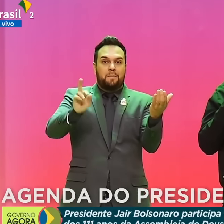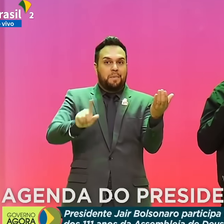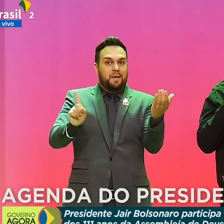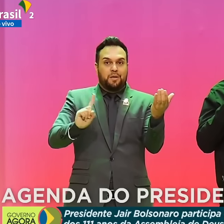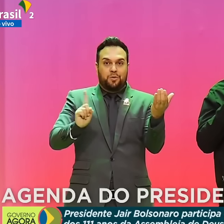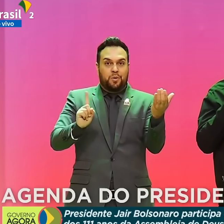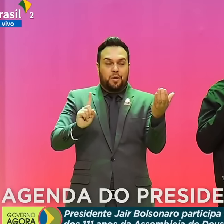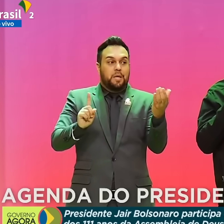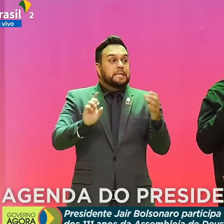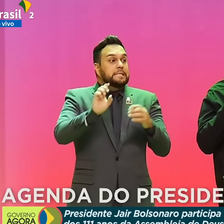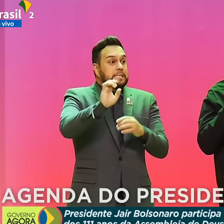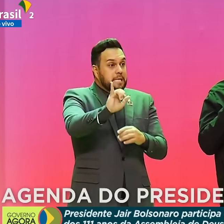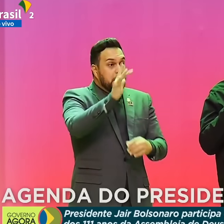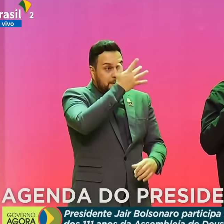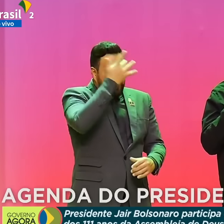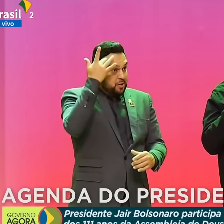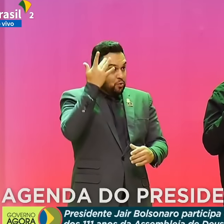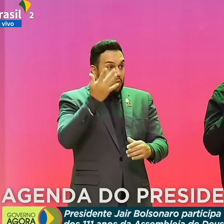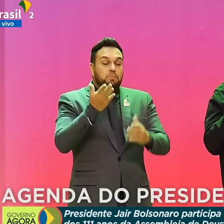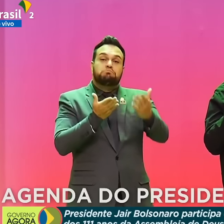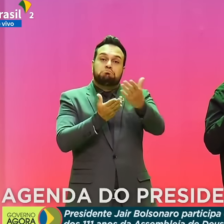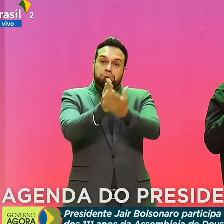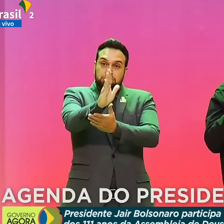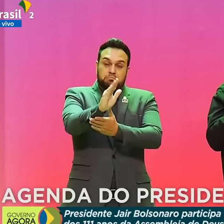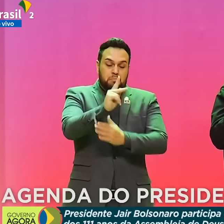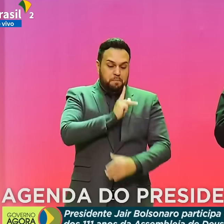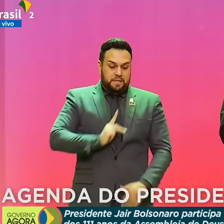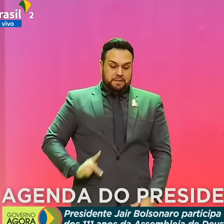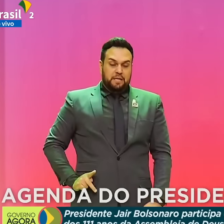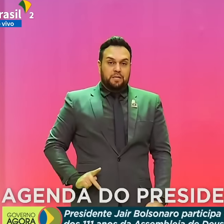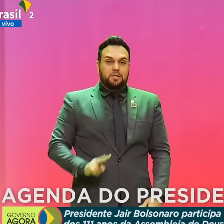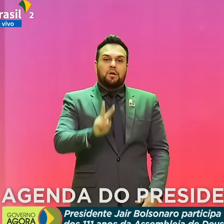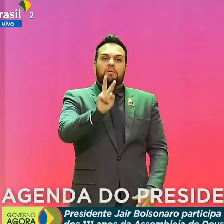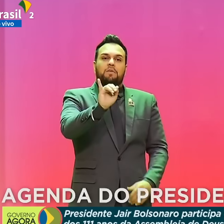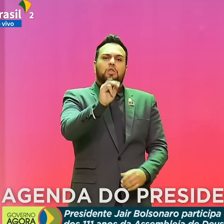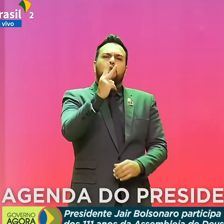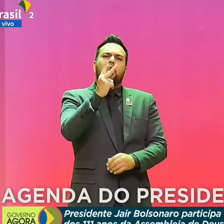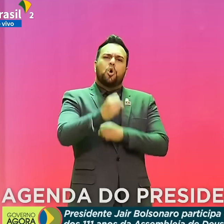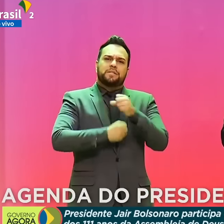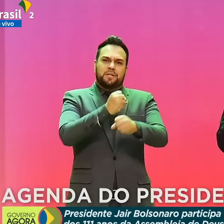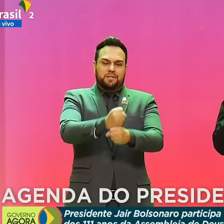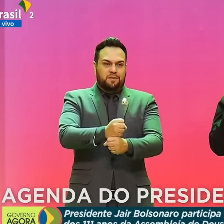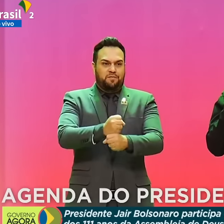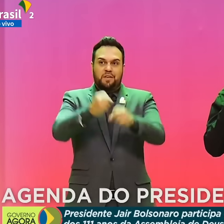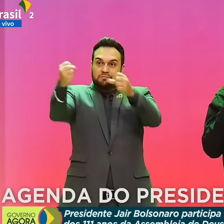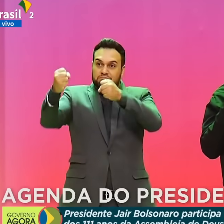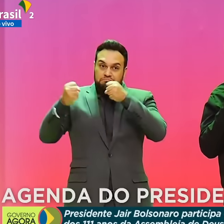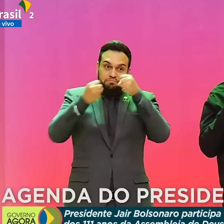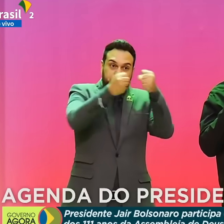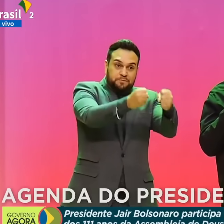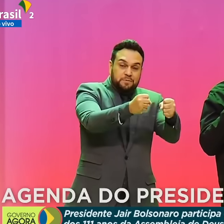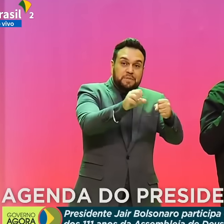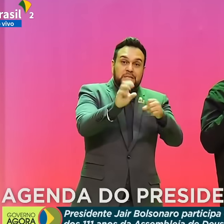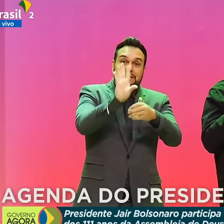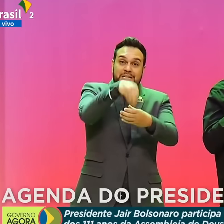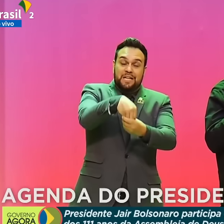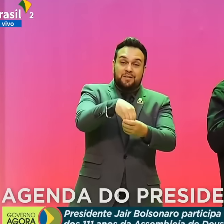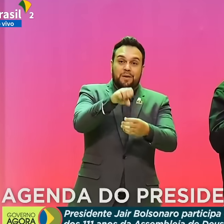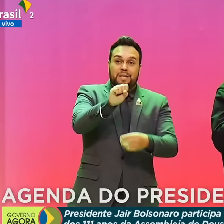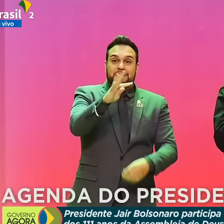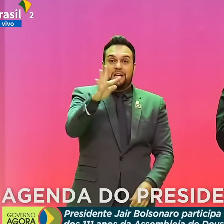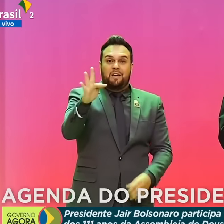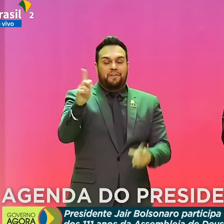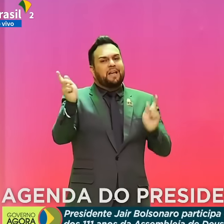se eleger presidente ou se reeleger, bota 2 ano que vem, já se muda a história do